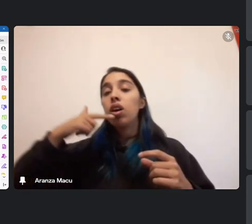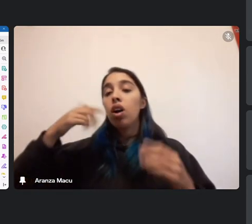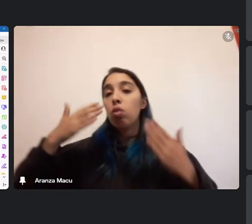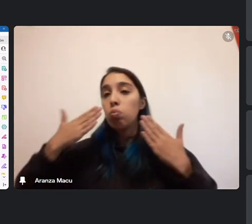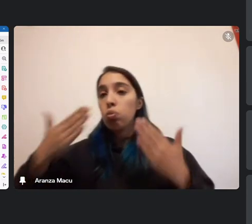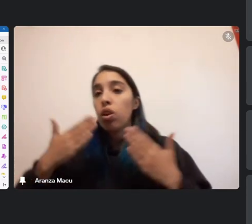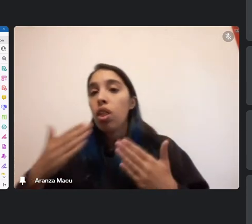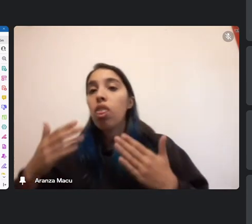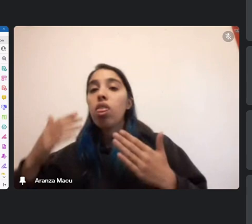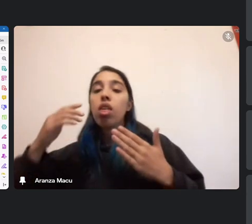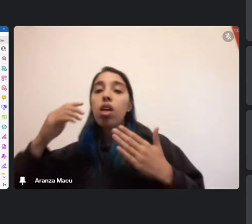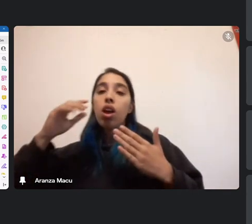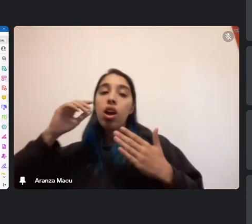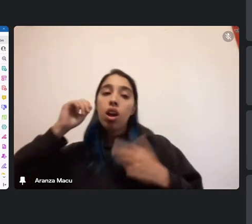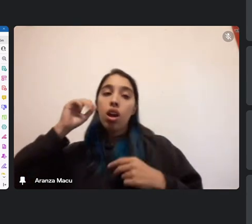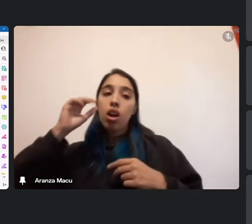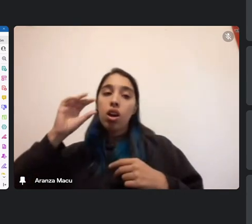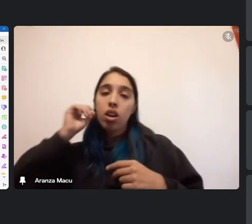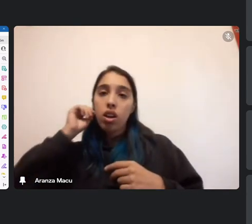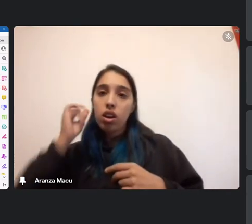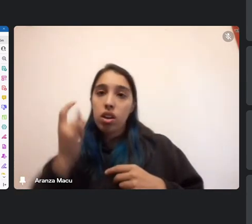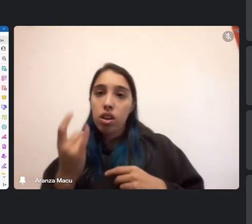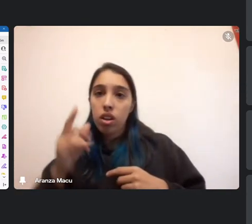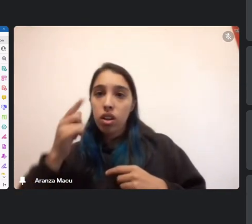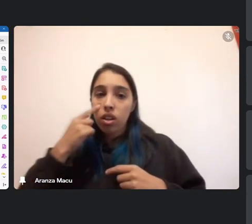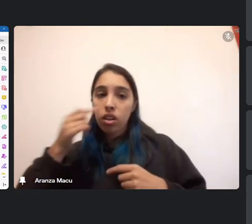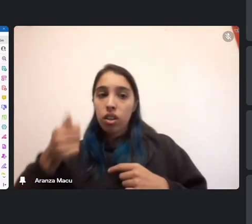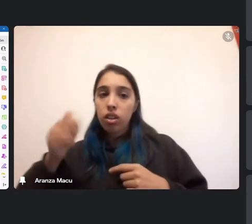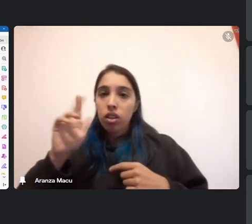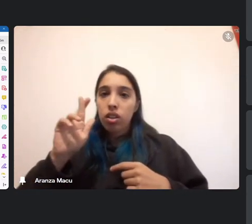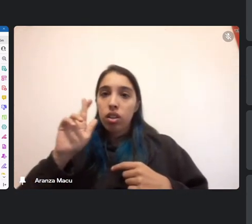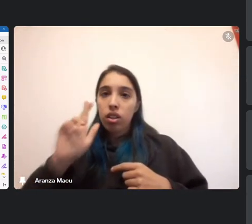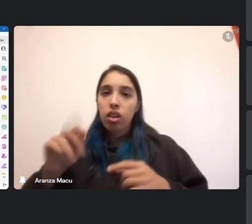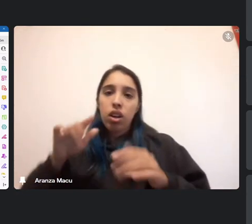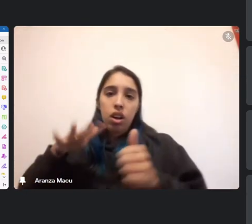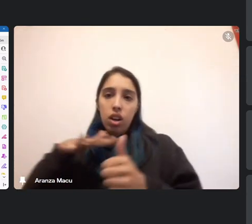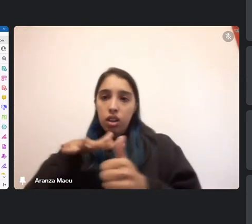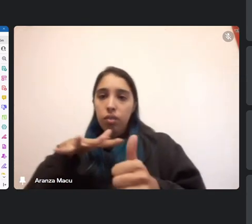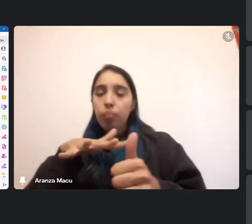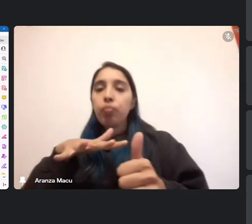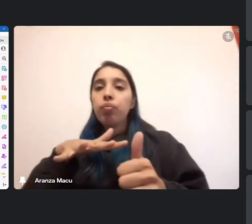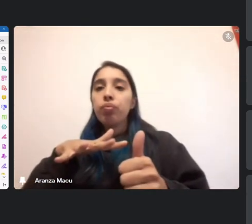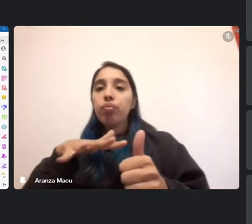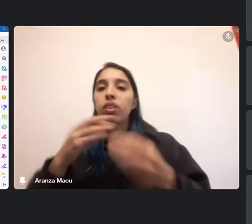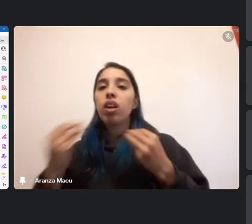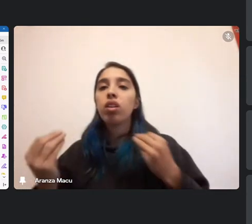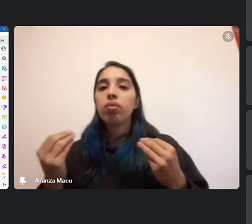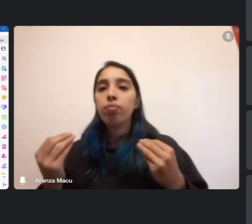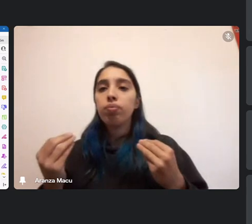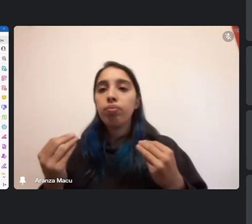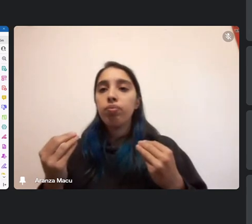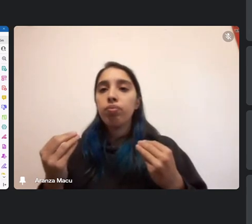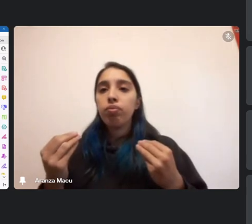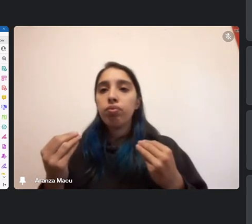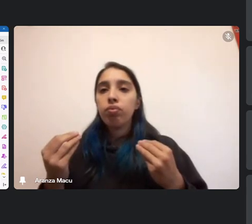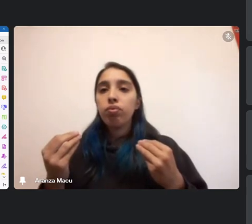el líder, es el que guía. ¿Sí? Pueden guiar, pueden conducir. ¿A qué? A